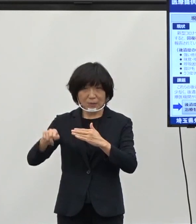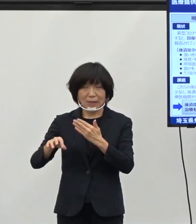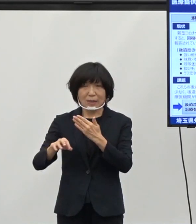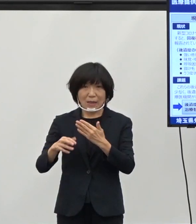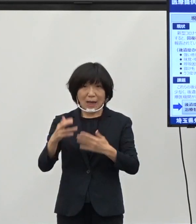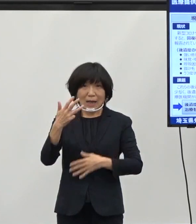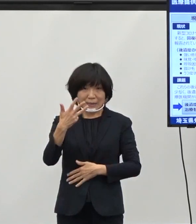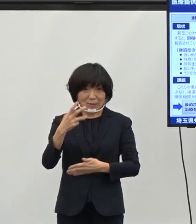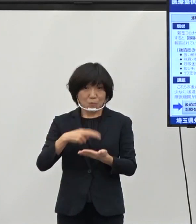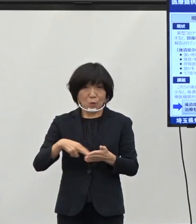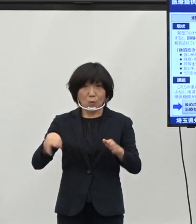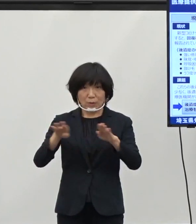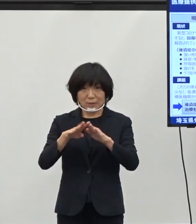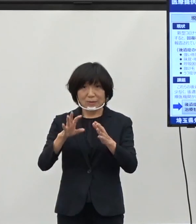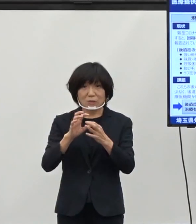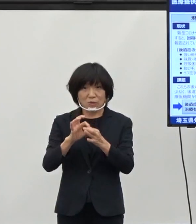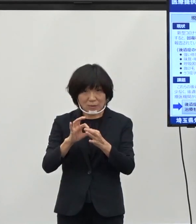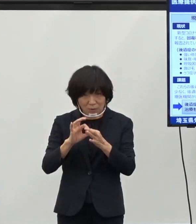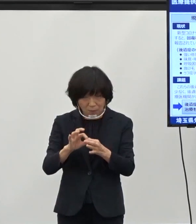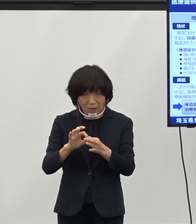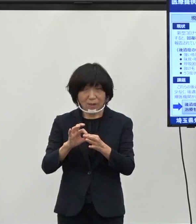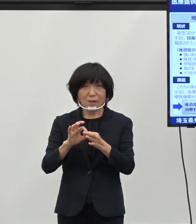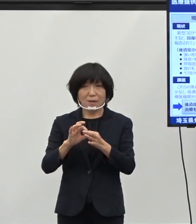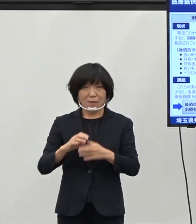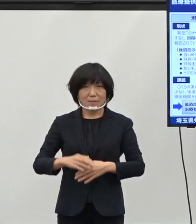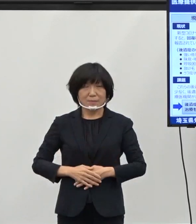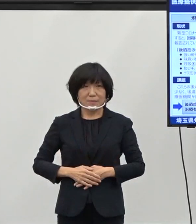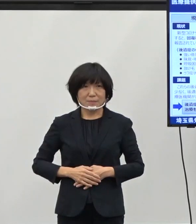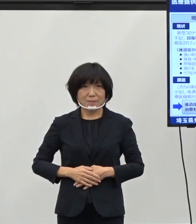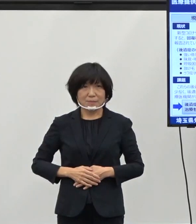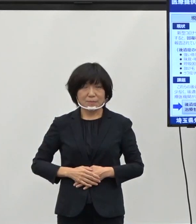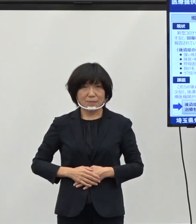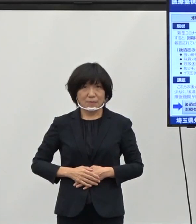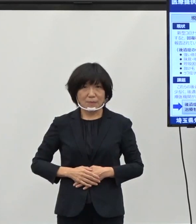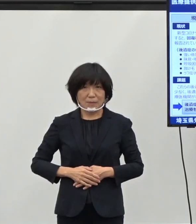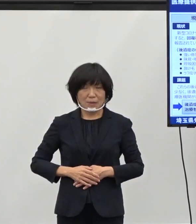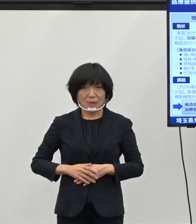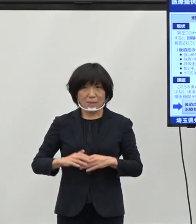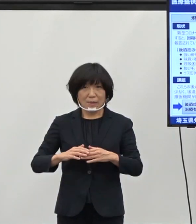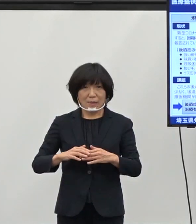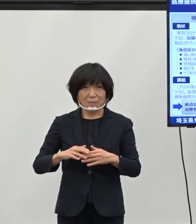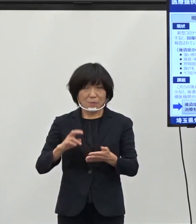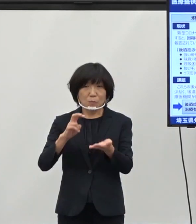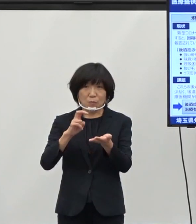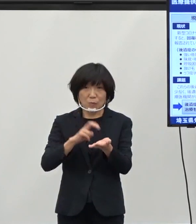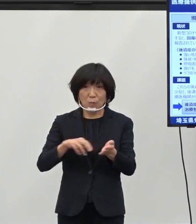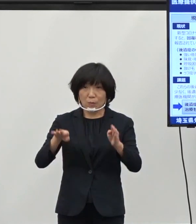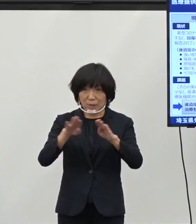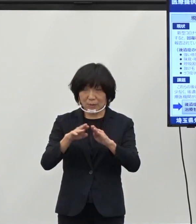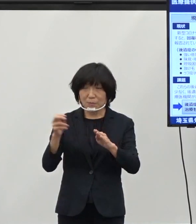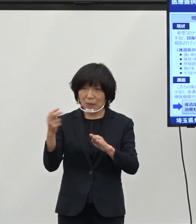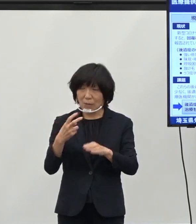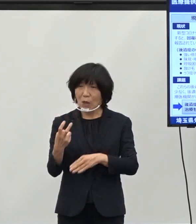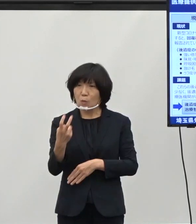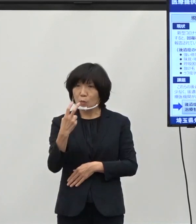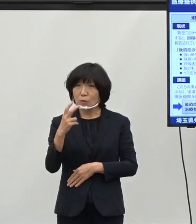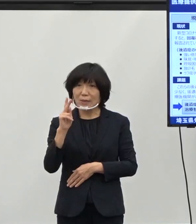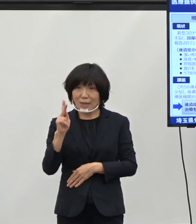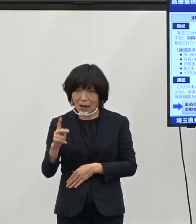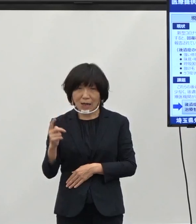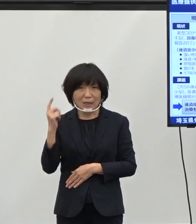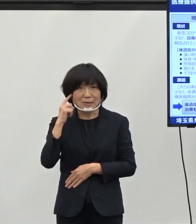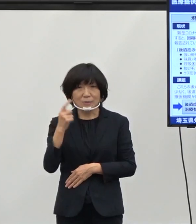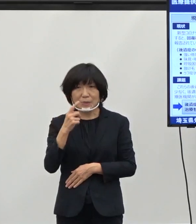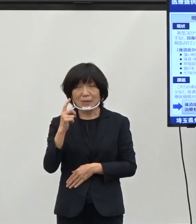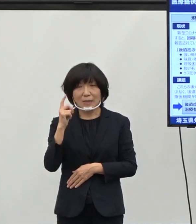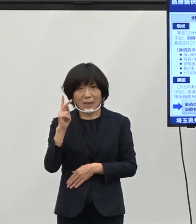医療機関につきましては、おおむね全分野に対応する医療機関のほか、呼吸器科、耳鼻